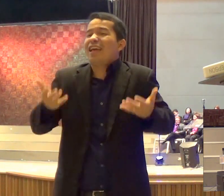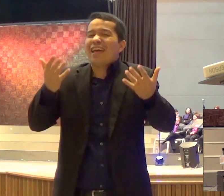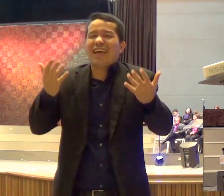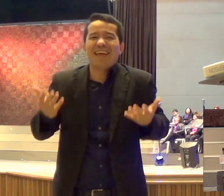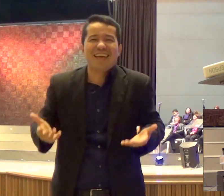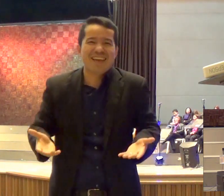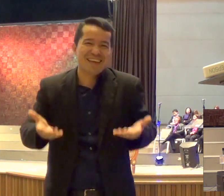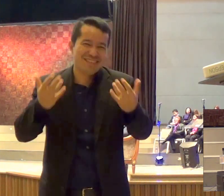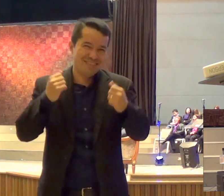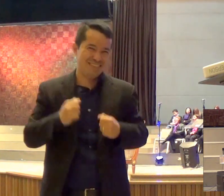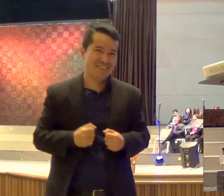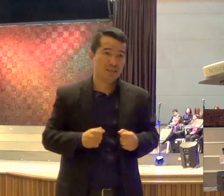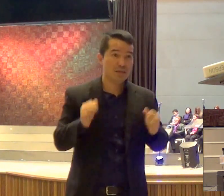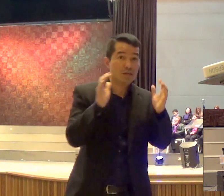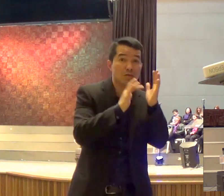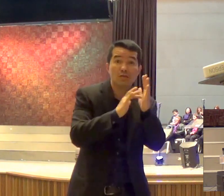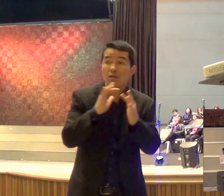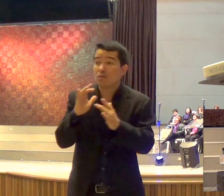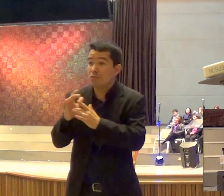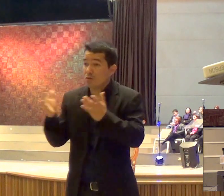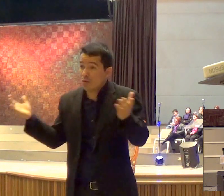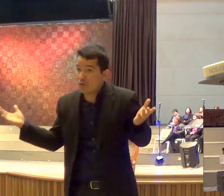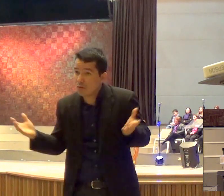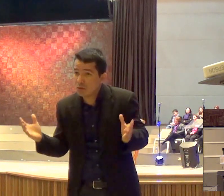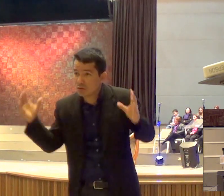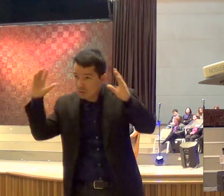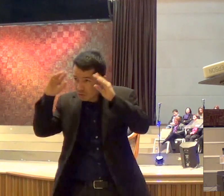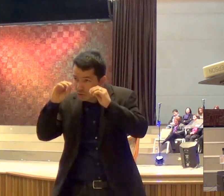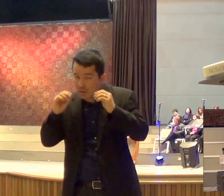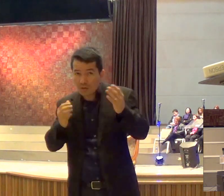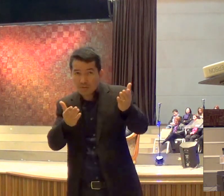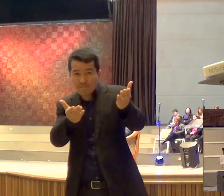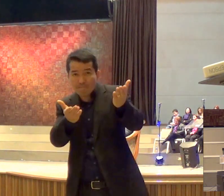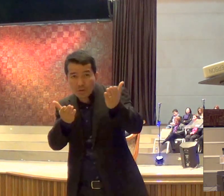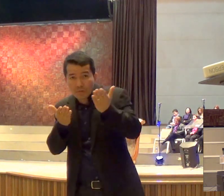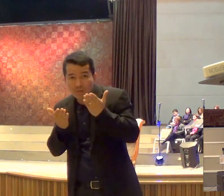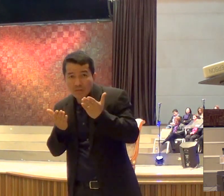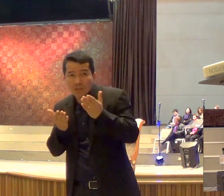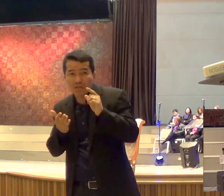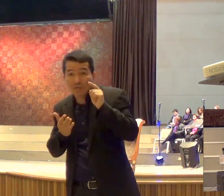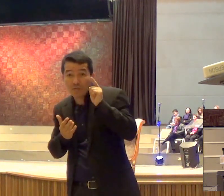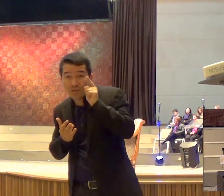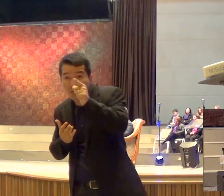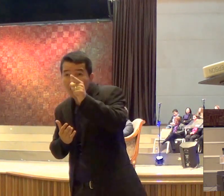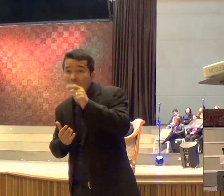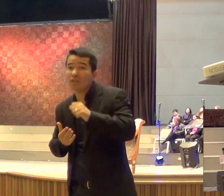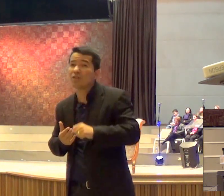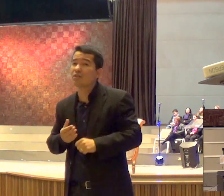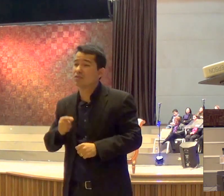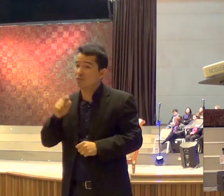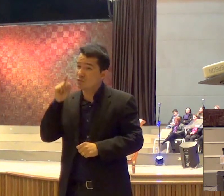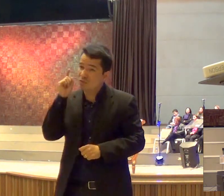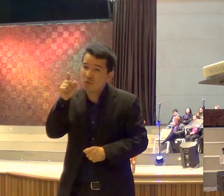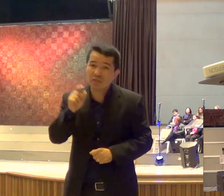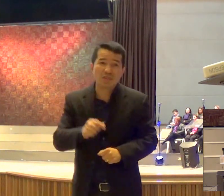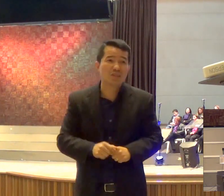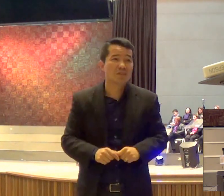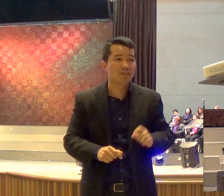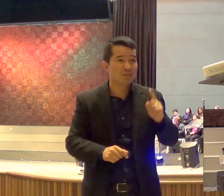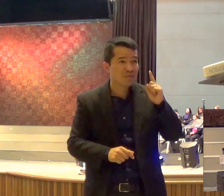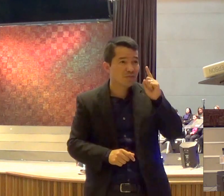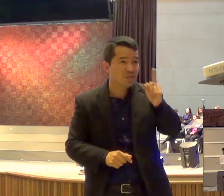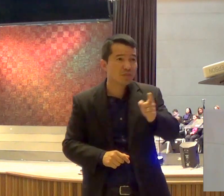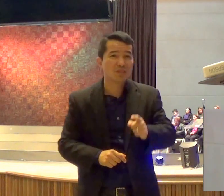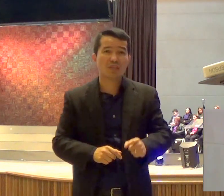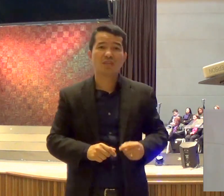Senhor Jesus convida você para vir a ele para entregar sua